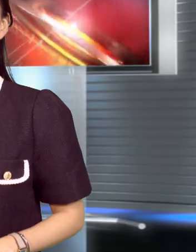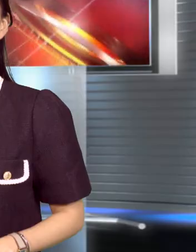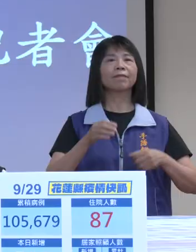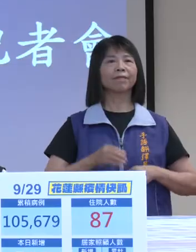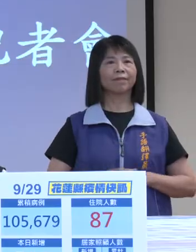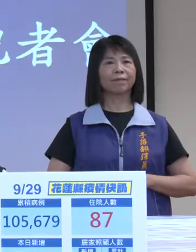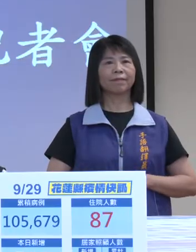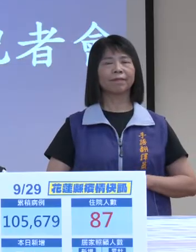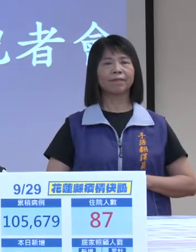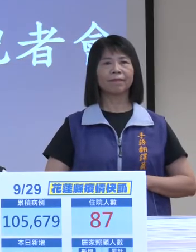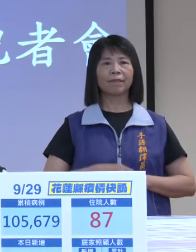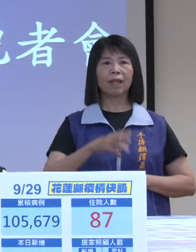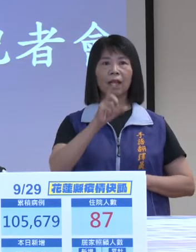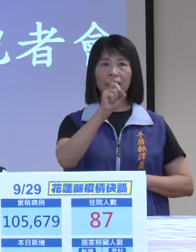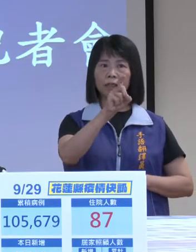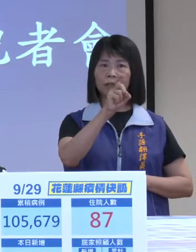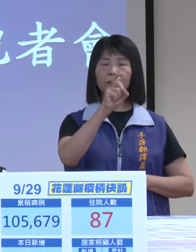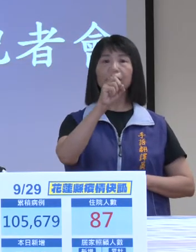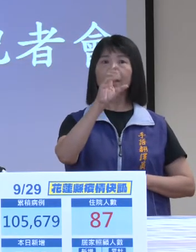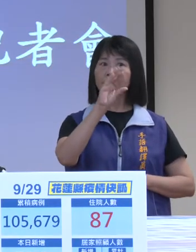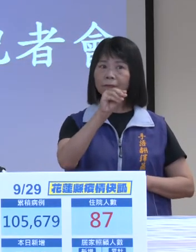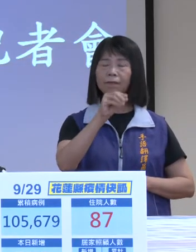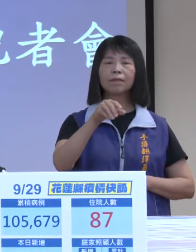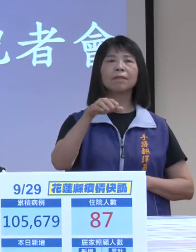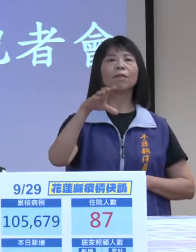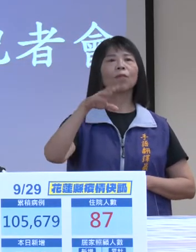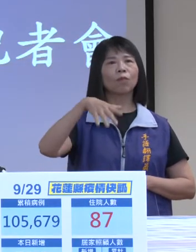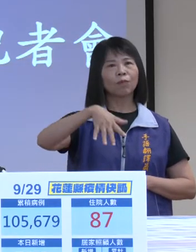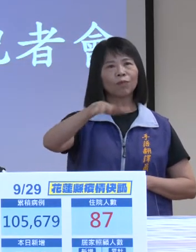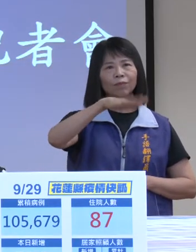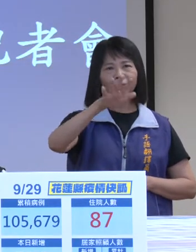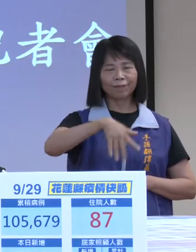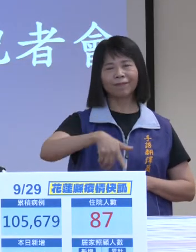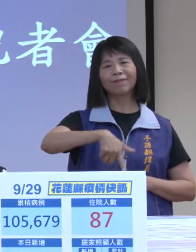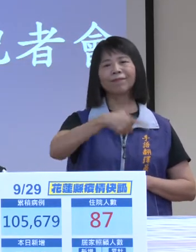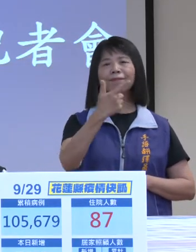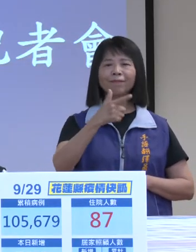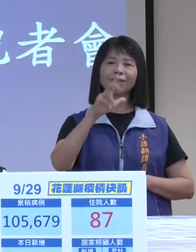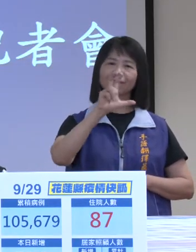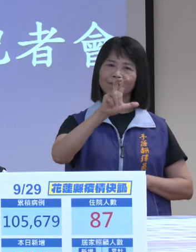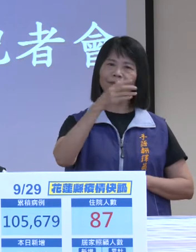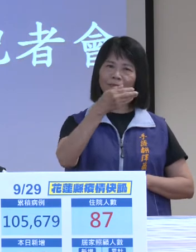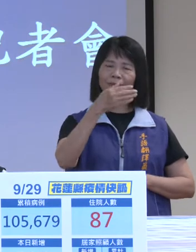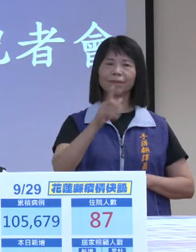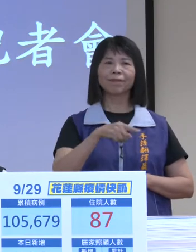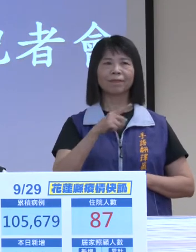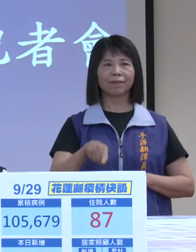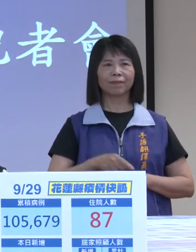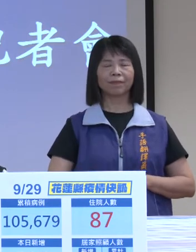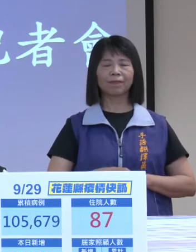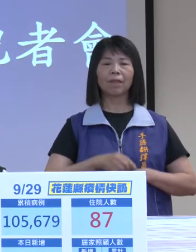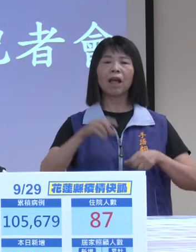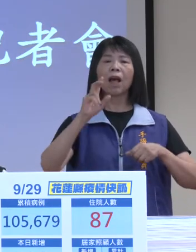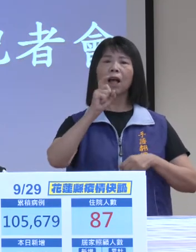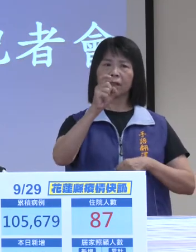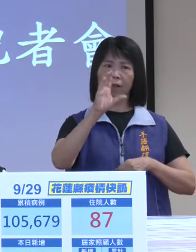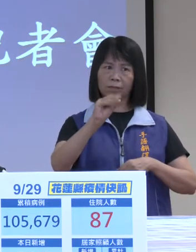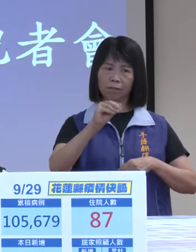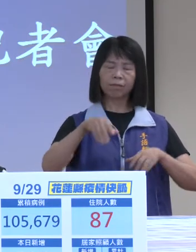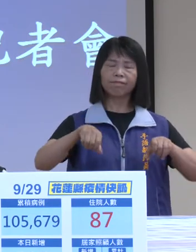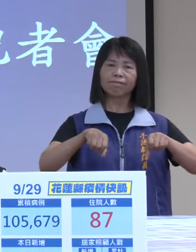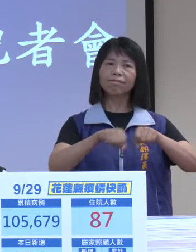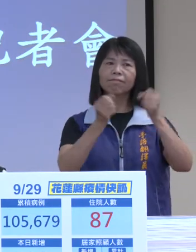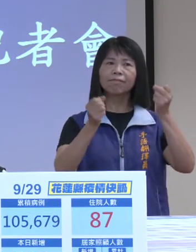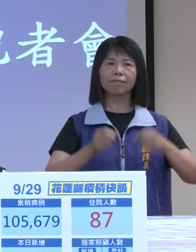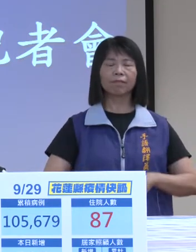种。 花莲县疫情记者会说明了10月份中央防疫中心的新指引，以及目前花莲县疫情在校园